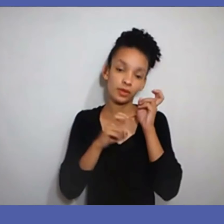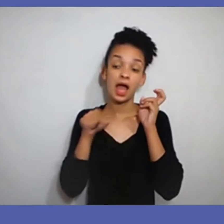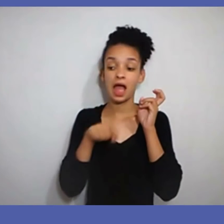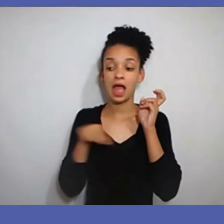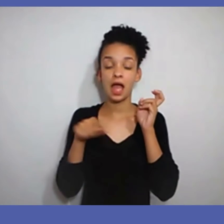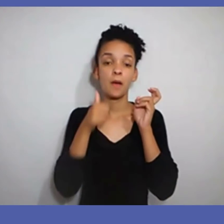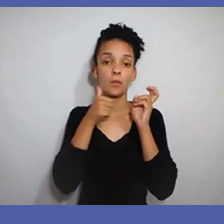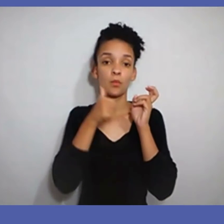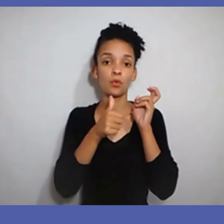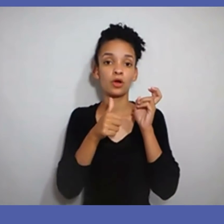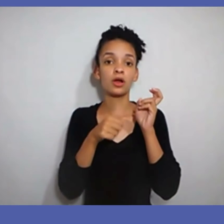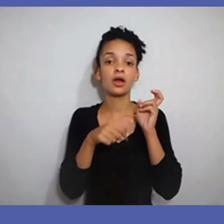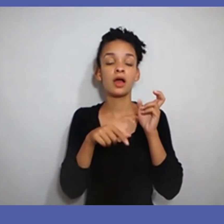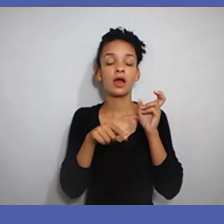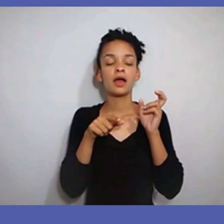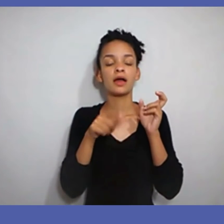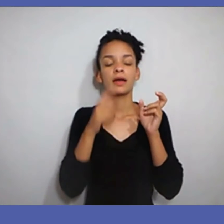Senhor.